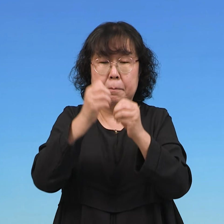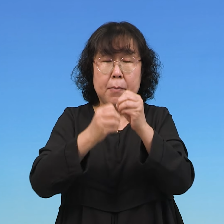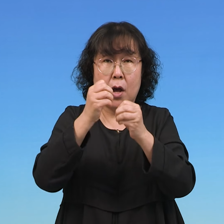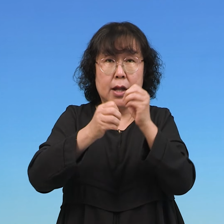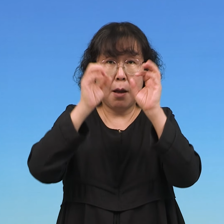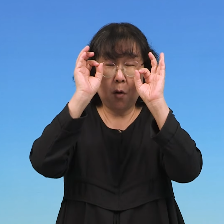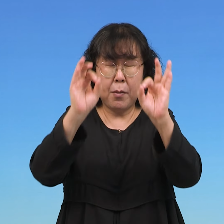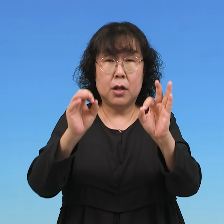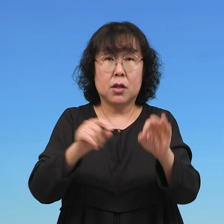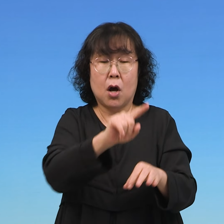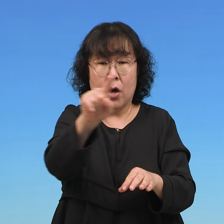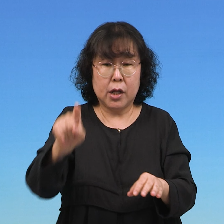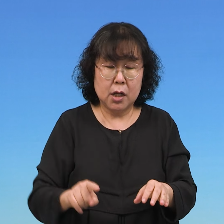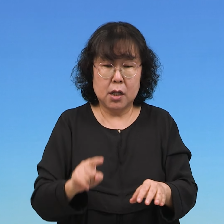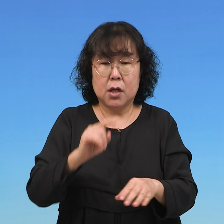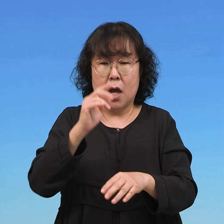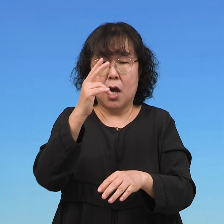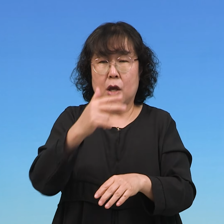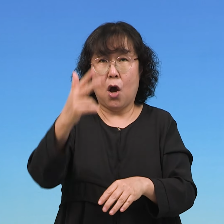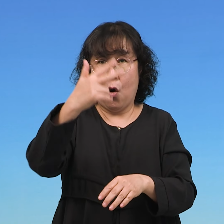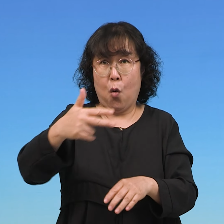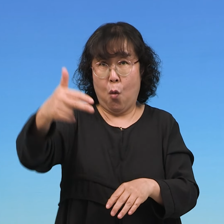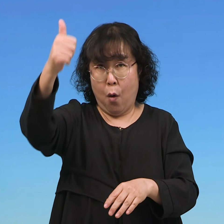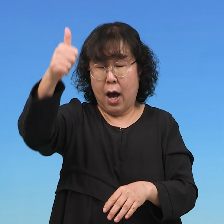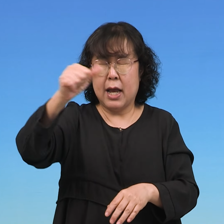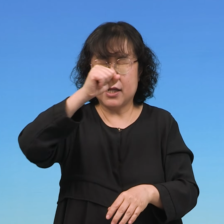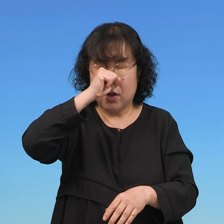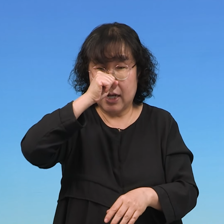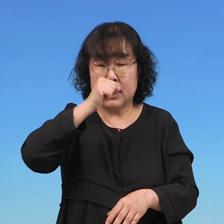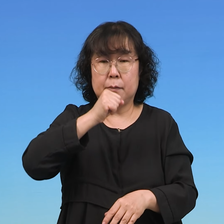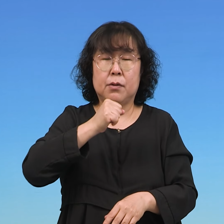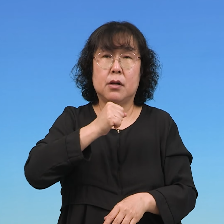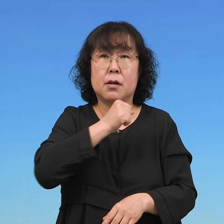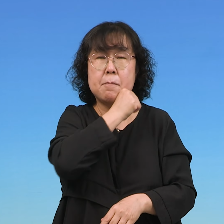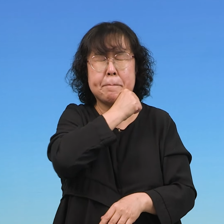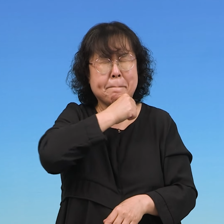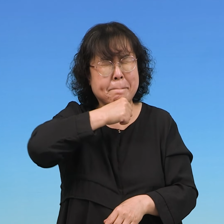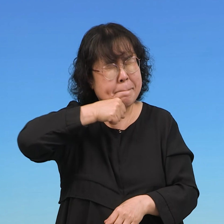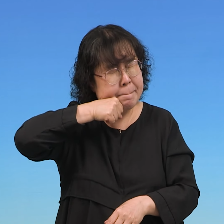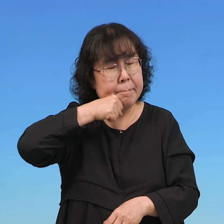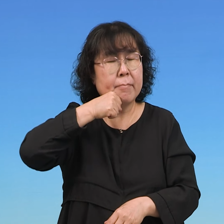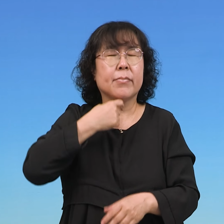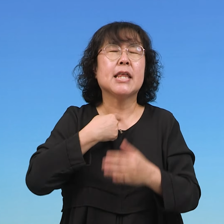8절이요, 너희는 여호와의 선하심을 맛보아 알지어다.